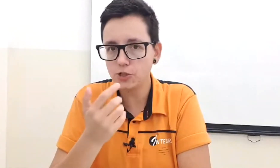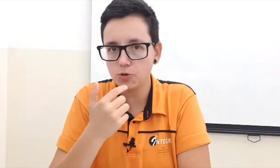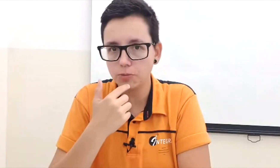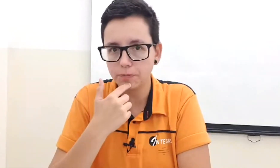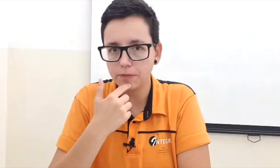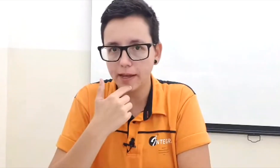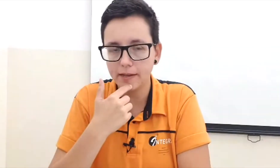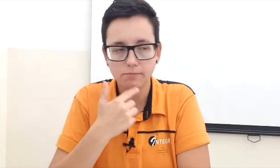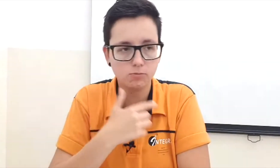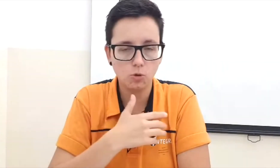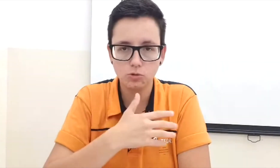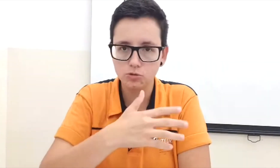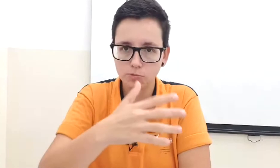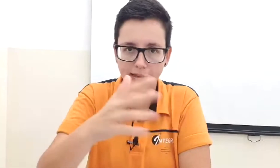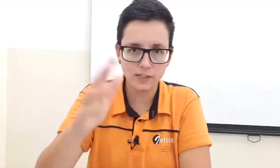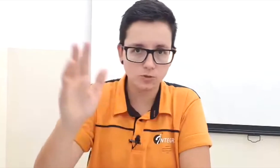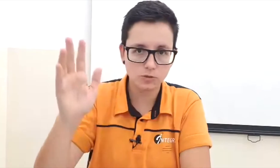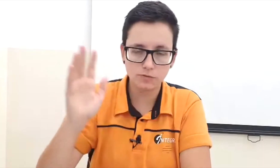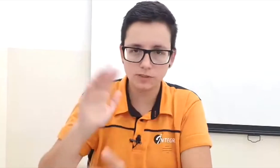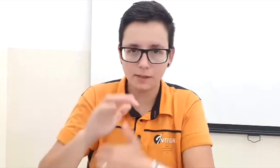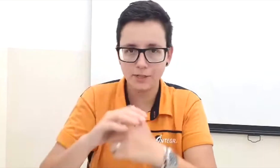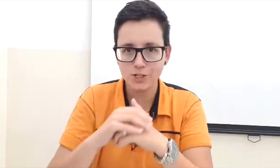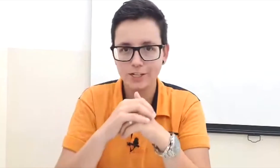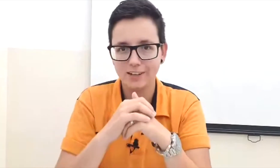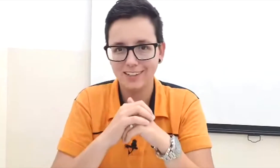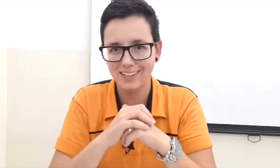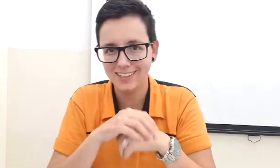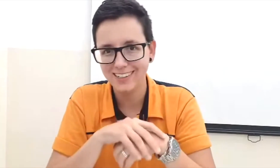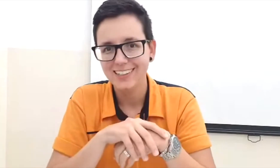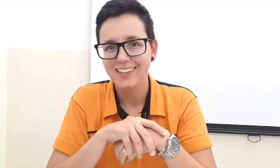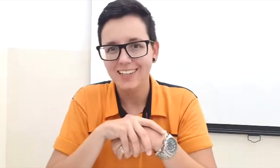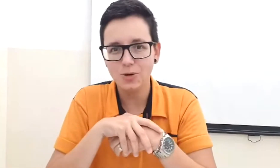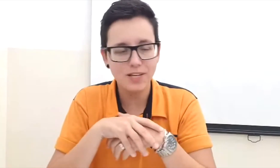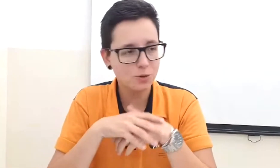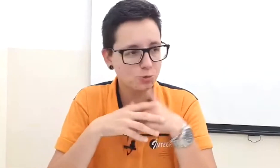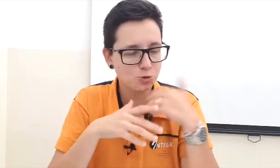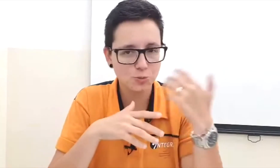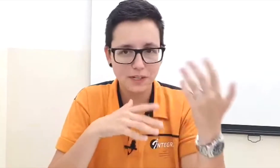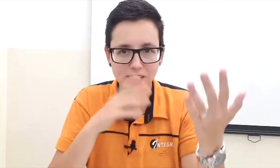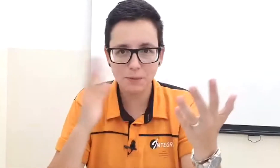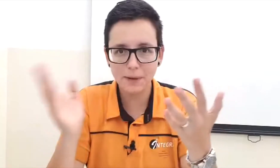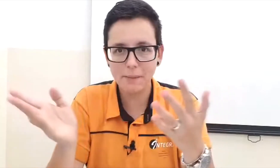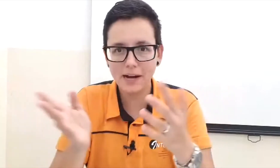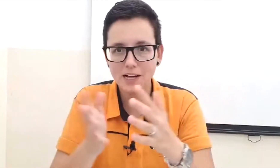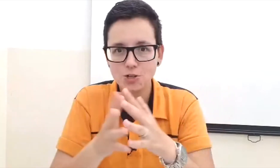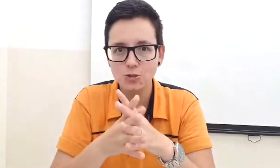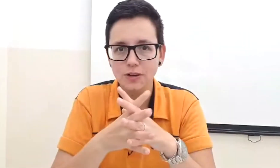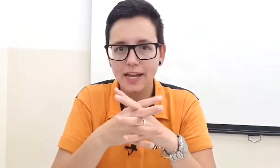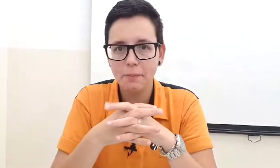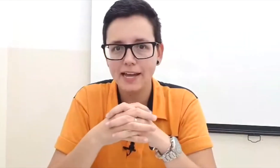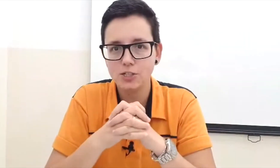médico, né? Em todos os médicos que você imagina. Eu ia com o surdo para cima e para baixo em